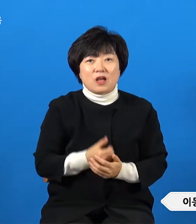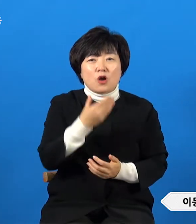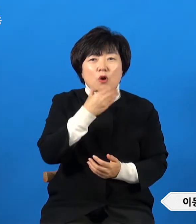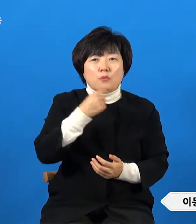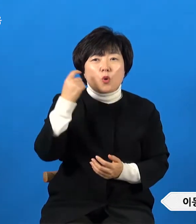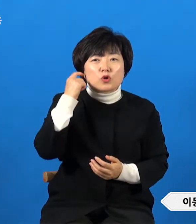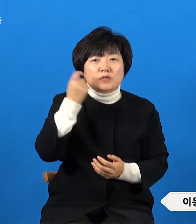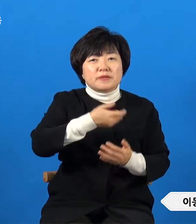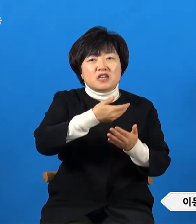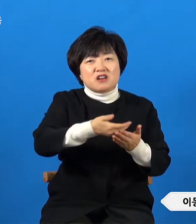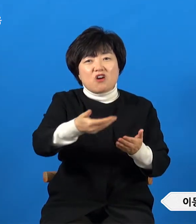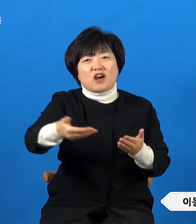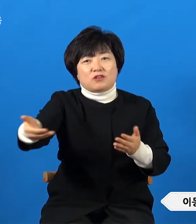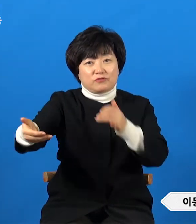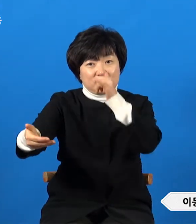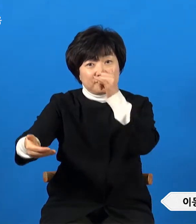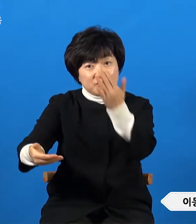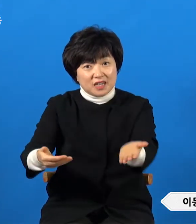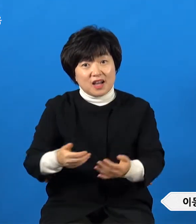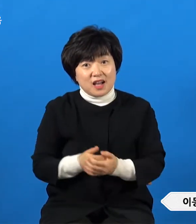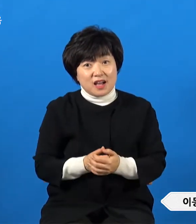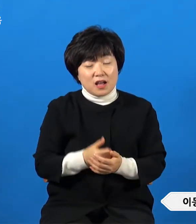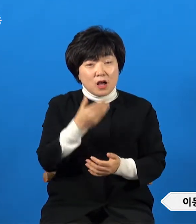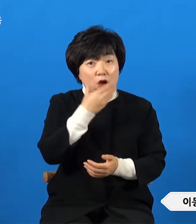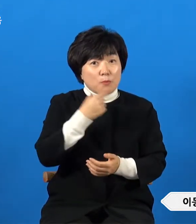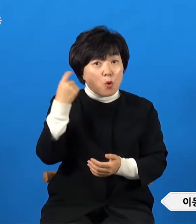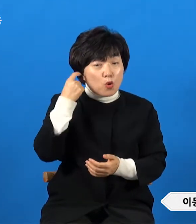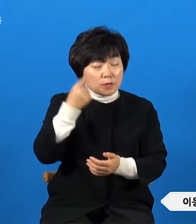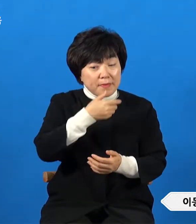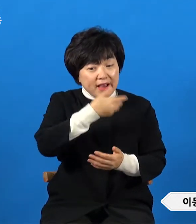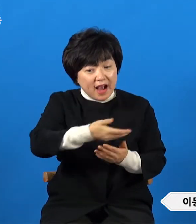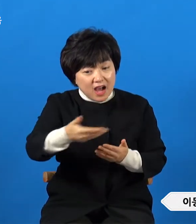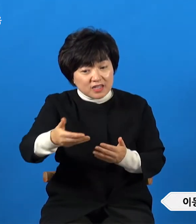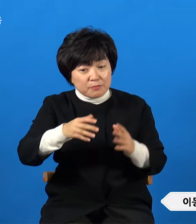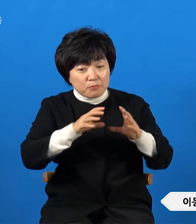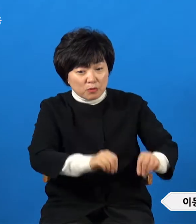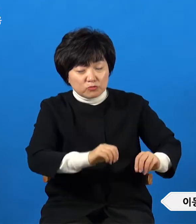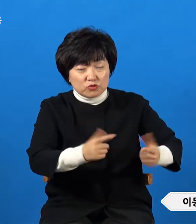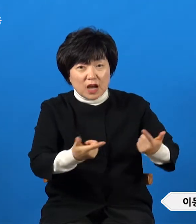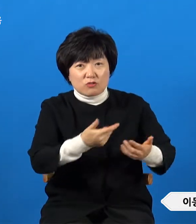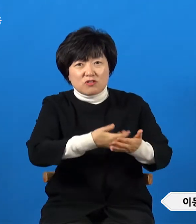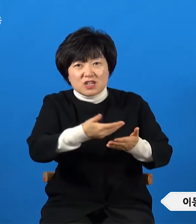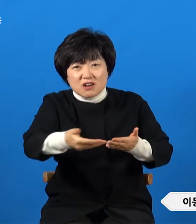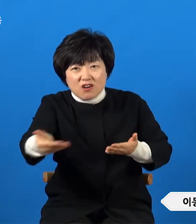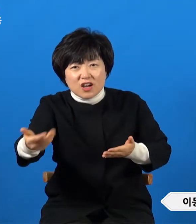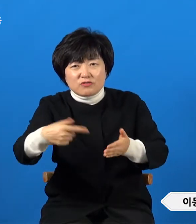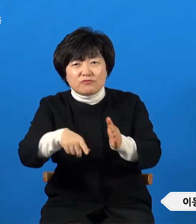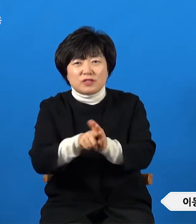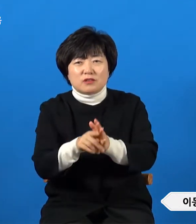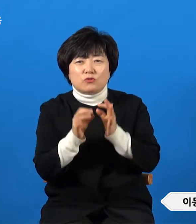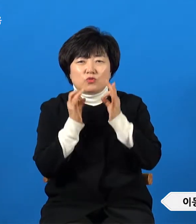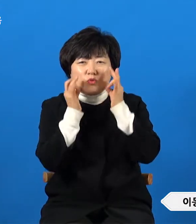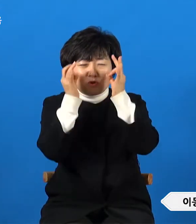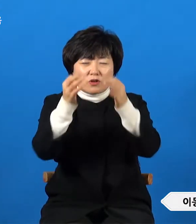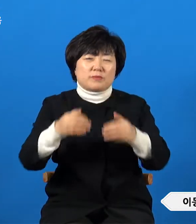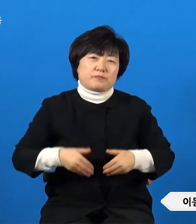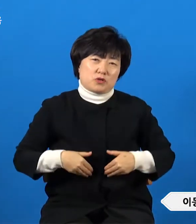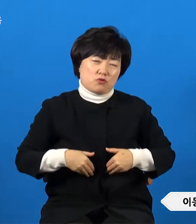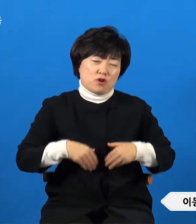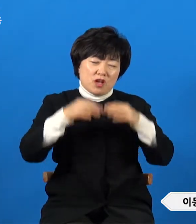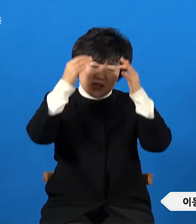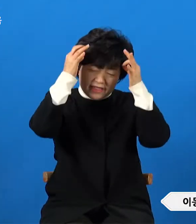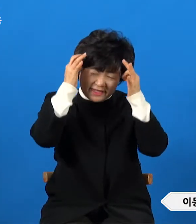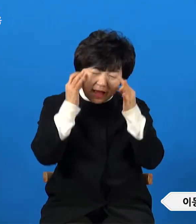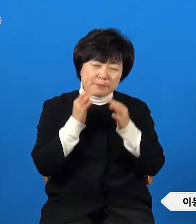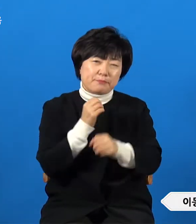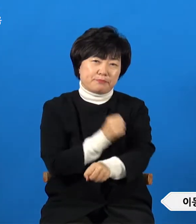흘러가고 있습니까? 근데 복음의 강이 멈추지 않고 흘러가기 위해서는 노력을 해야 돼요, 우리가. 땀 흘려야 돼요. 땀